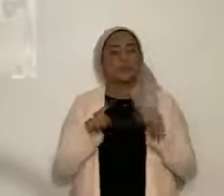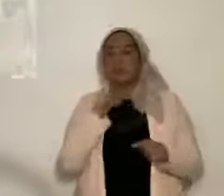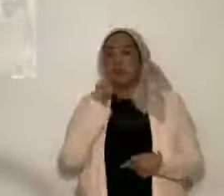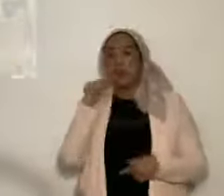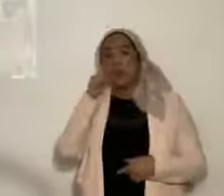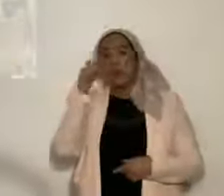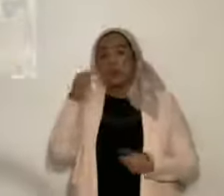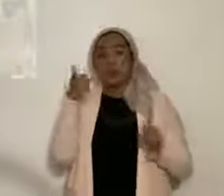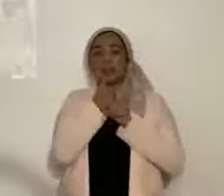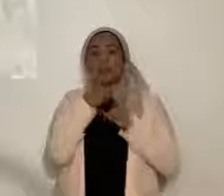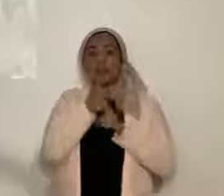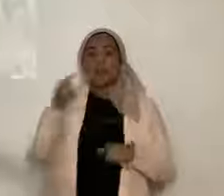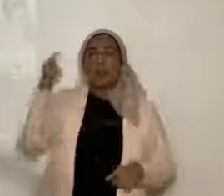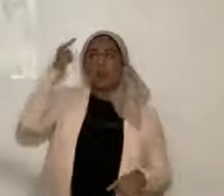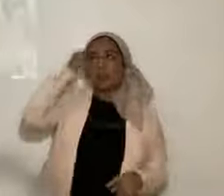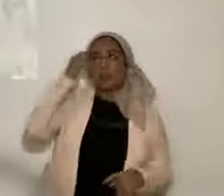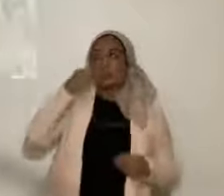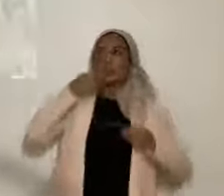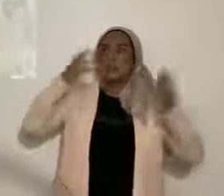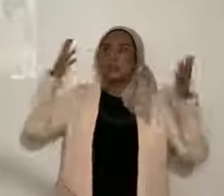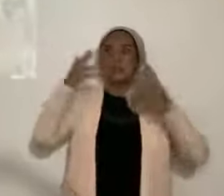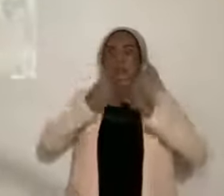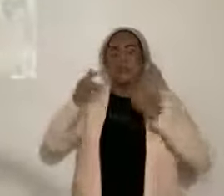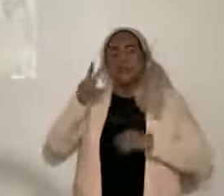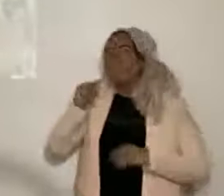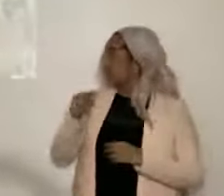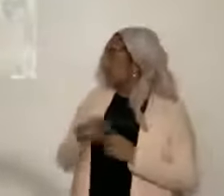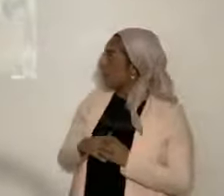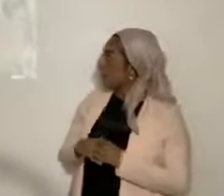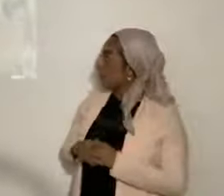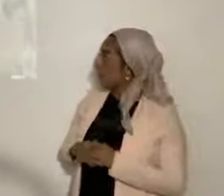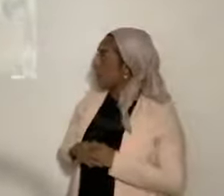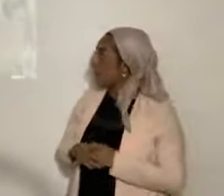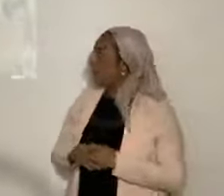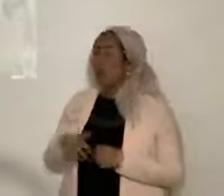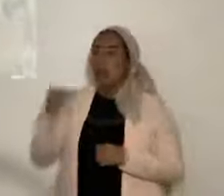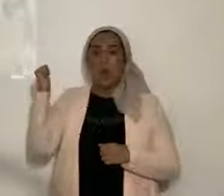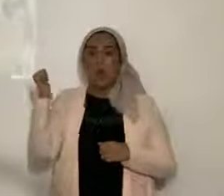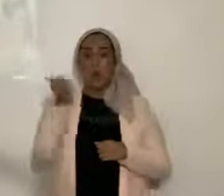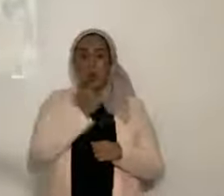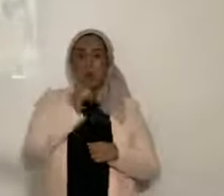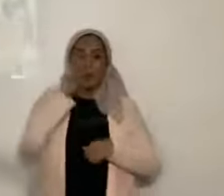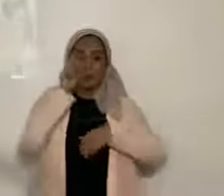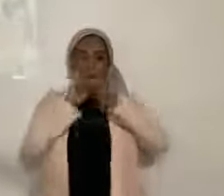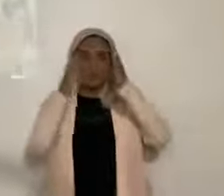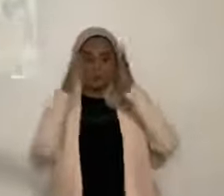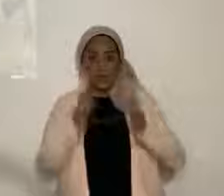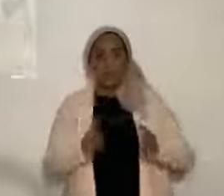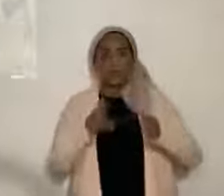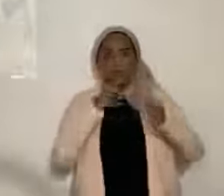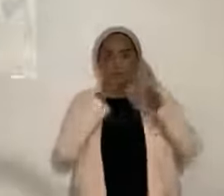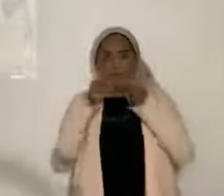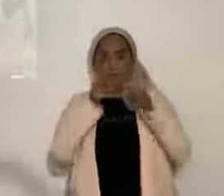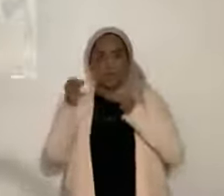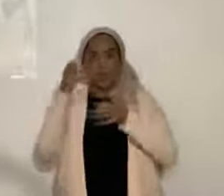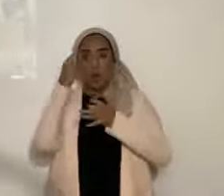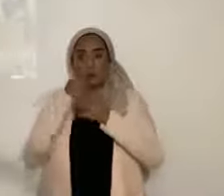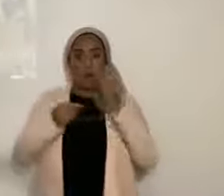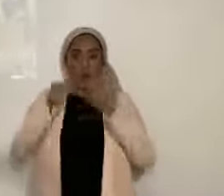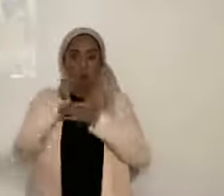se le ocurriera a él decir una cosa así, no. Todos los profetas profetizaron lo que el